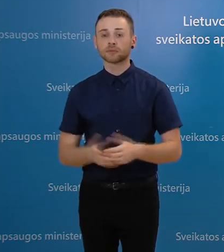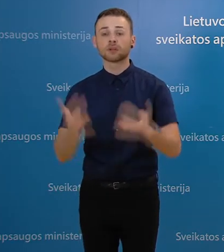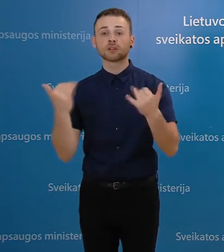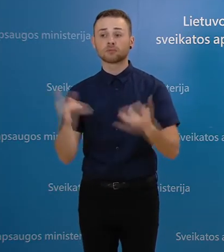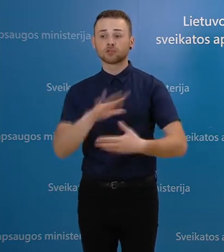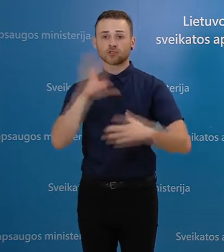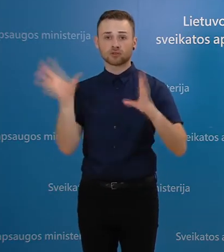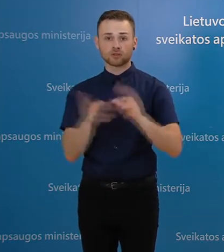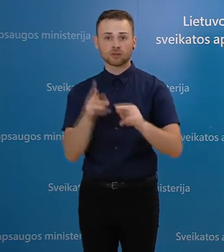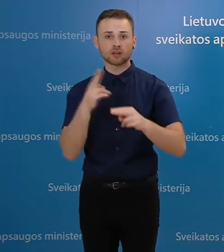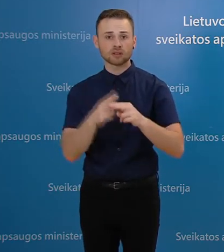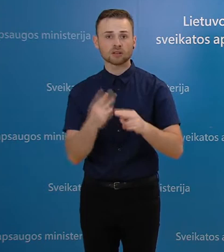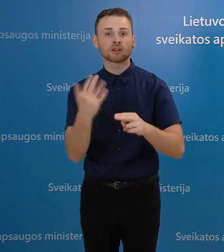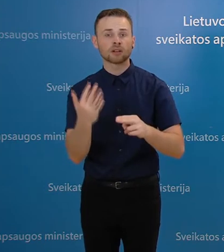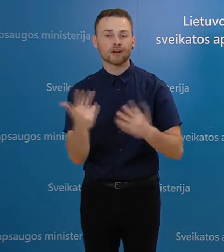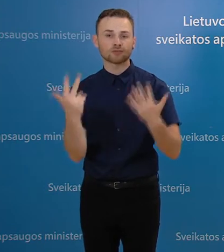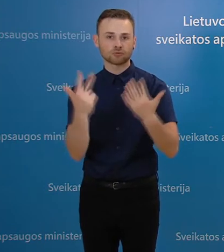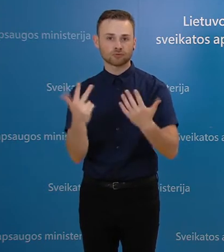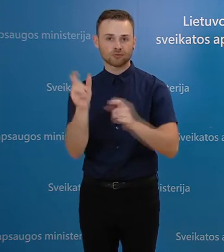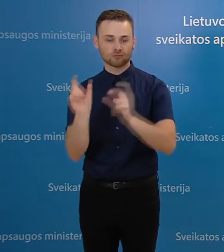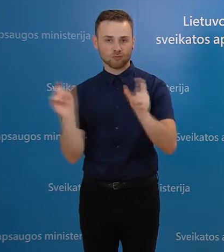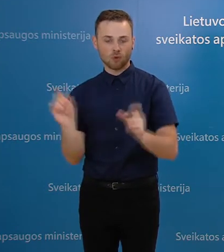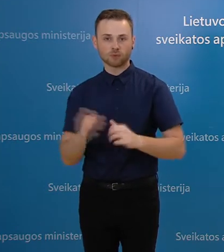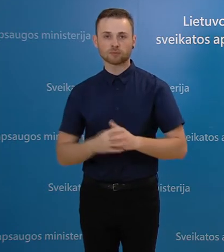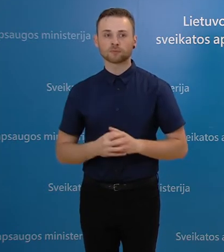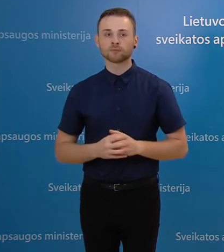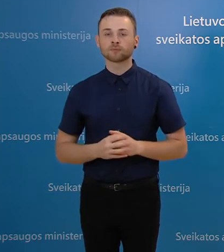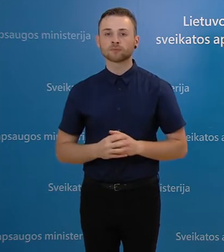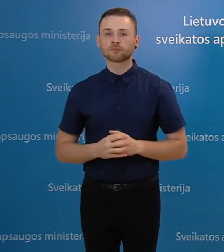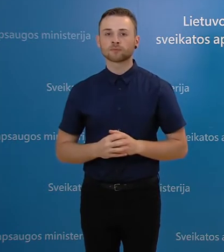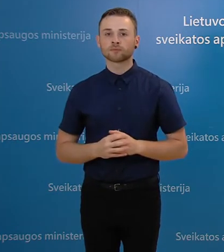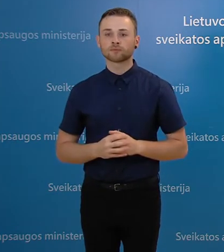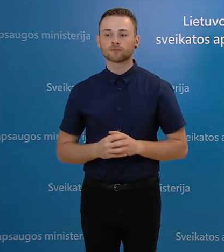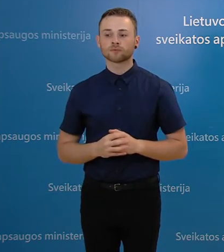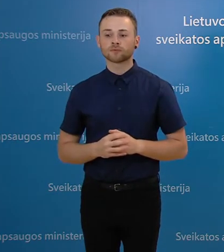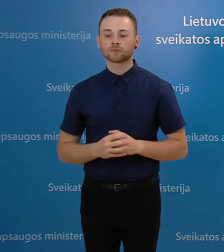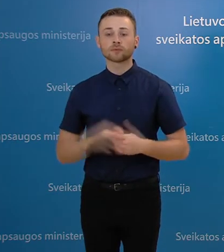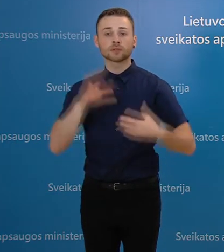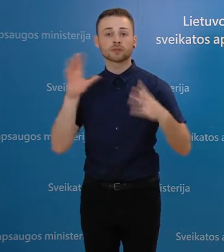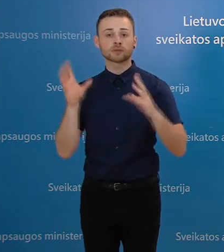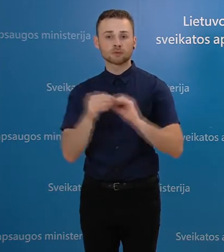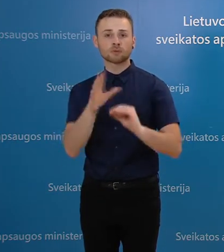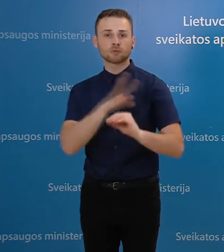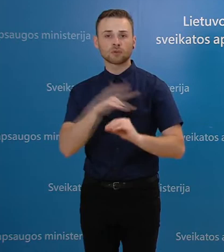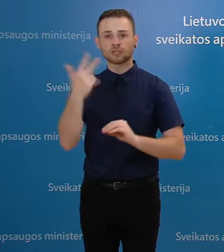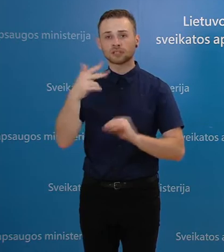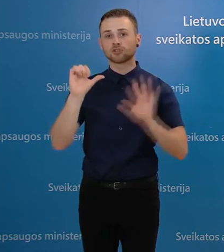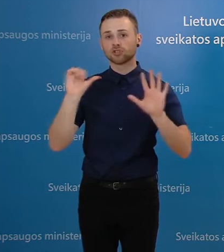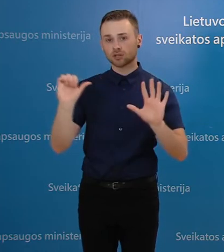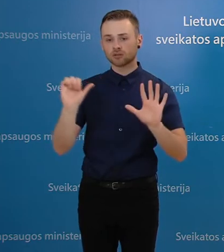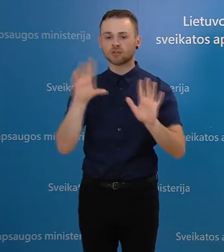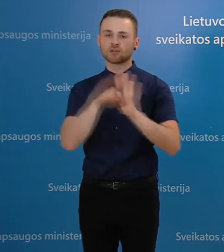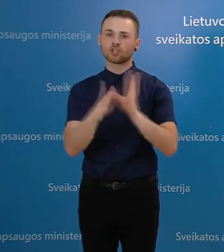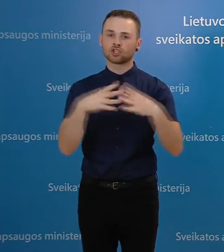viso serga 8 asmenys. Nustatyti sąlytį turėjo asmenys pirminiais duomenimis 36, tai ir šeimos nariai,